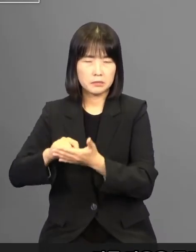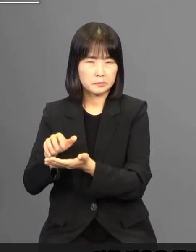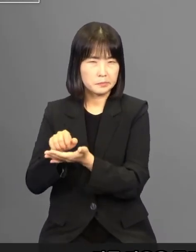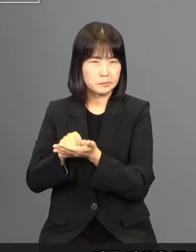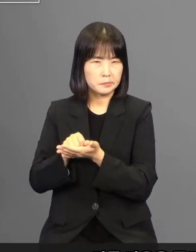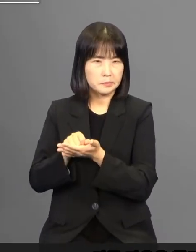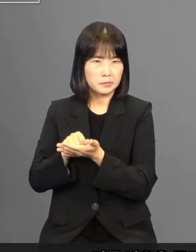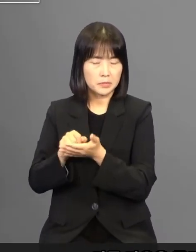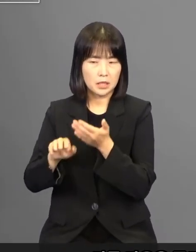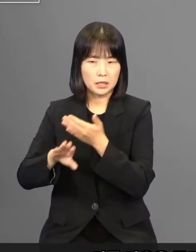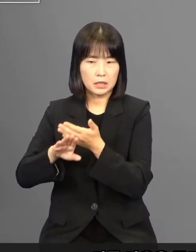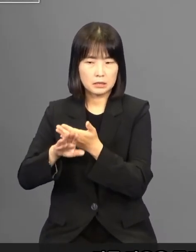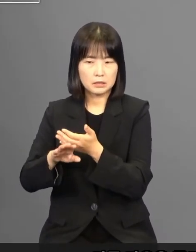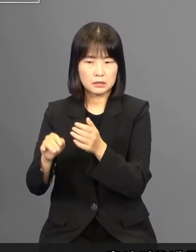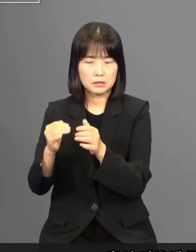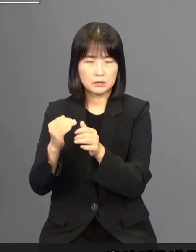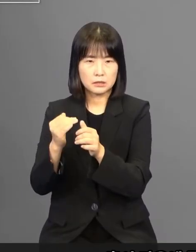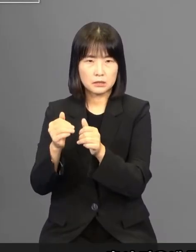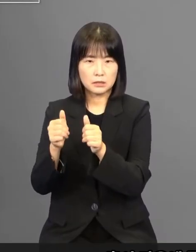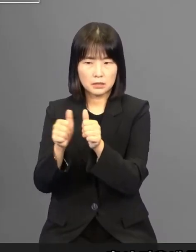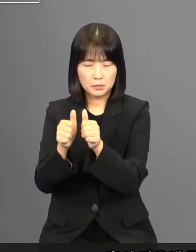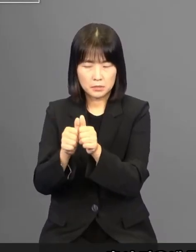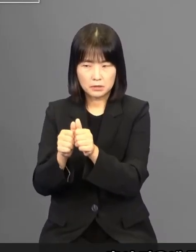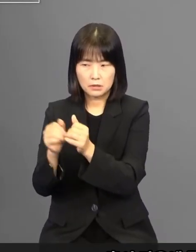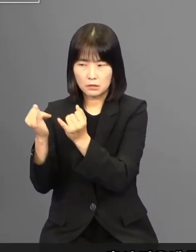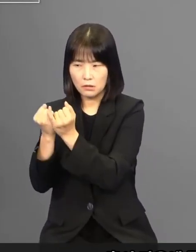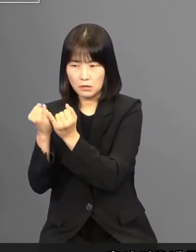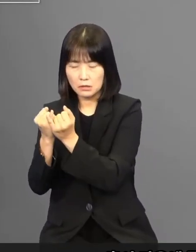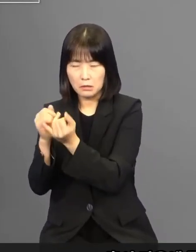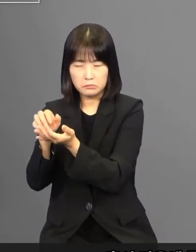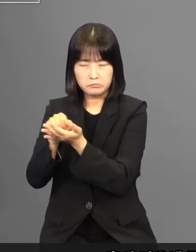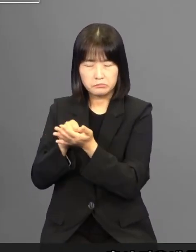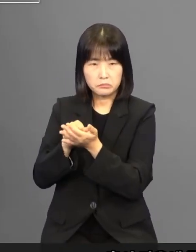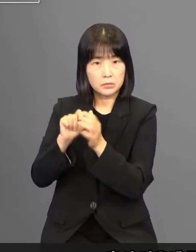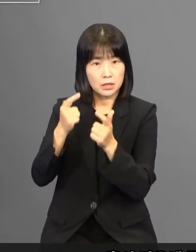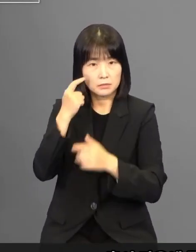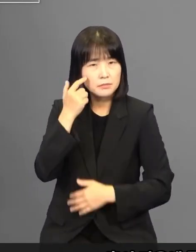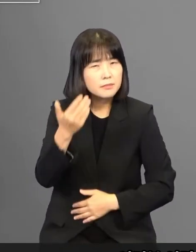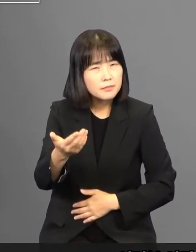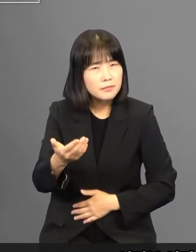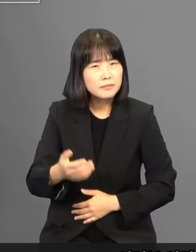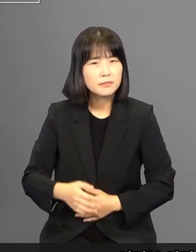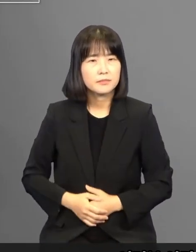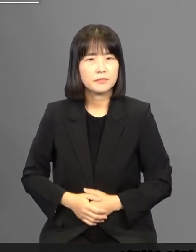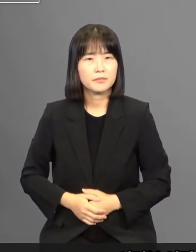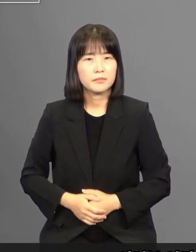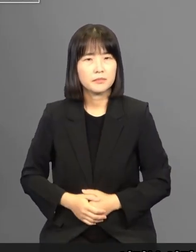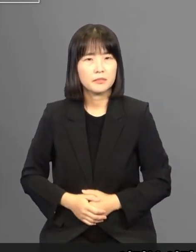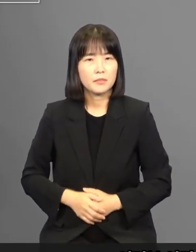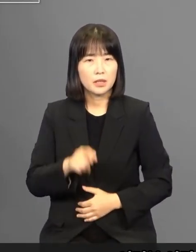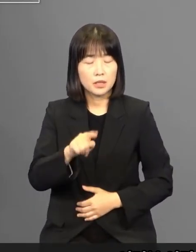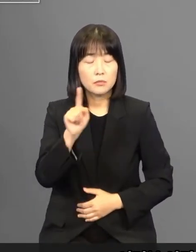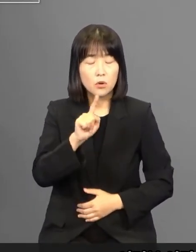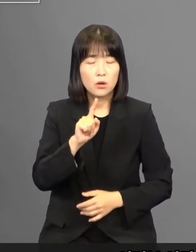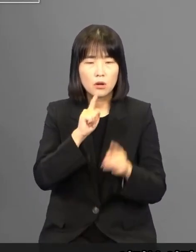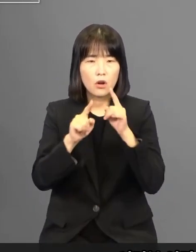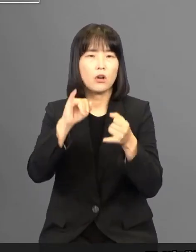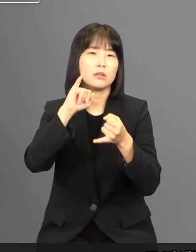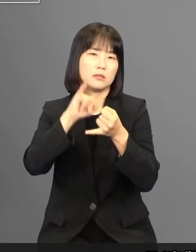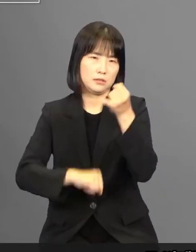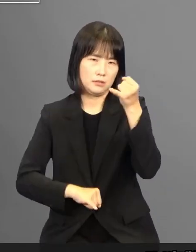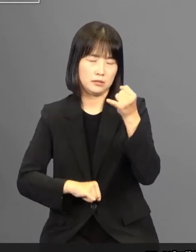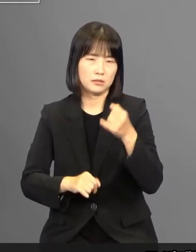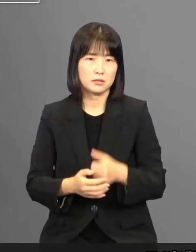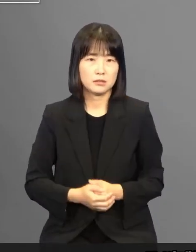다른 남자와 다른 여자를 혹시 마음에 품고 계시지는 않습니까? 여러분 이것이 언약을 깨는 겁니다.